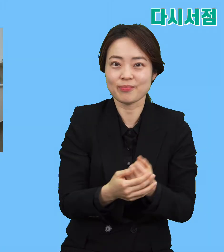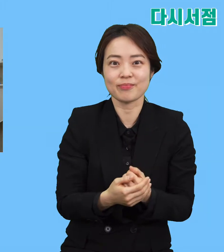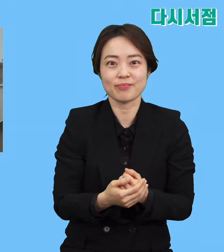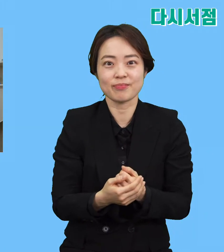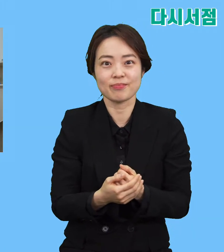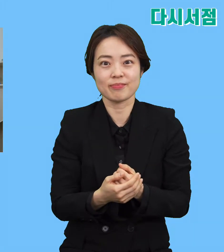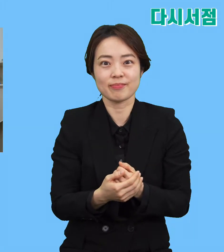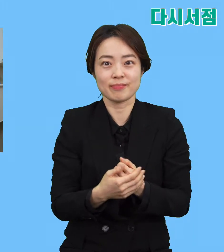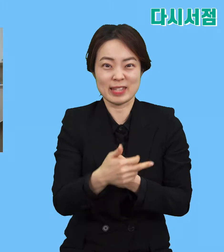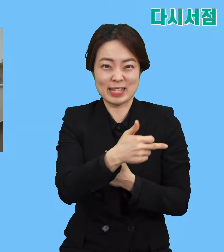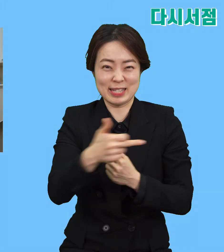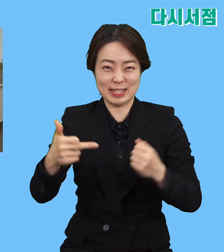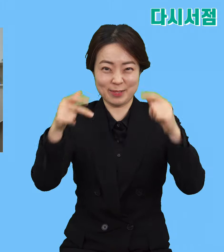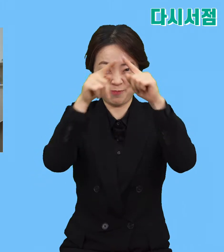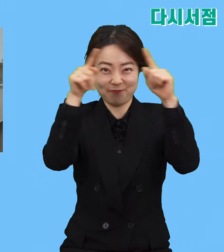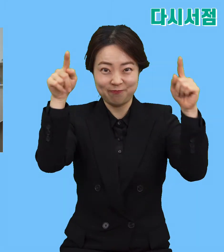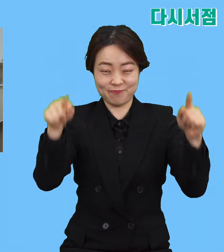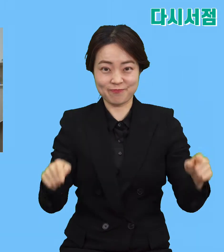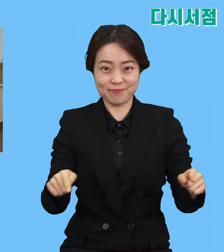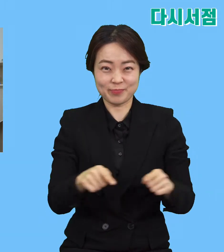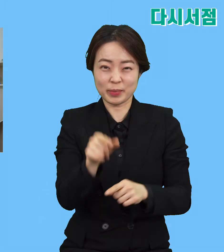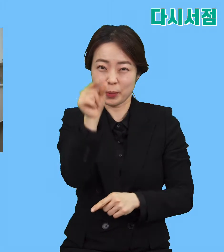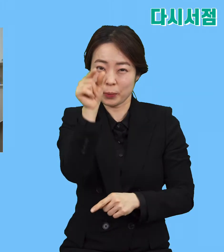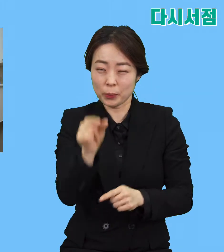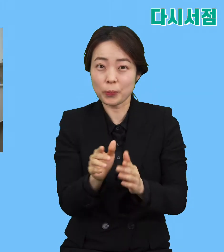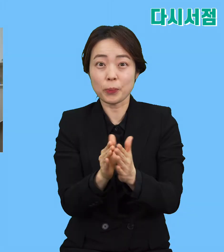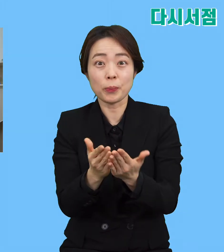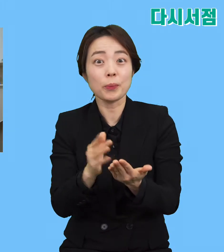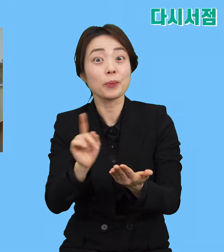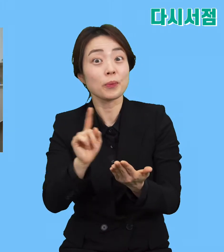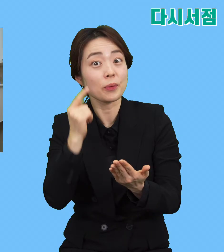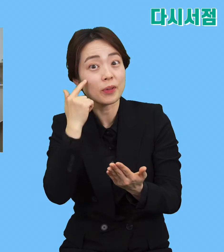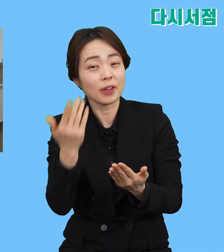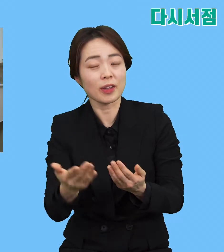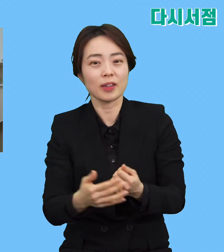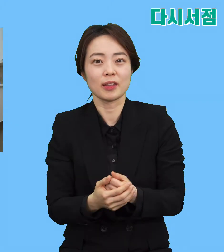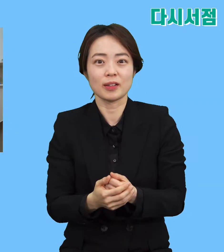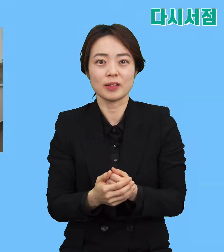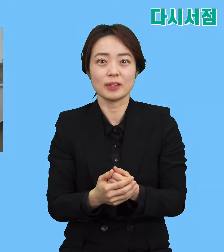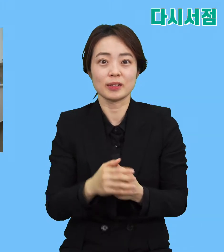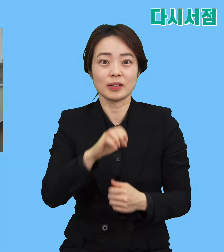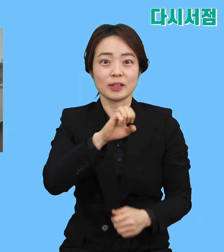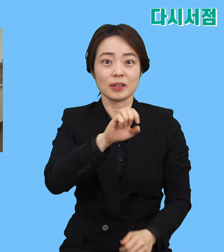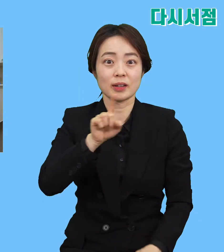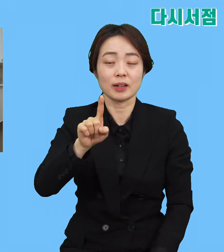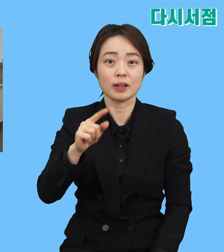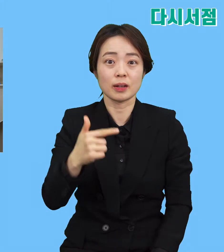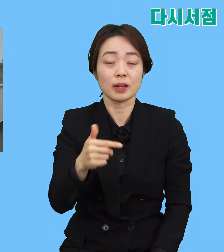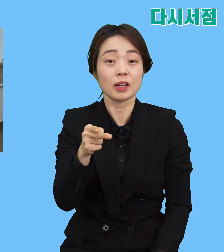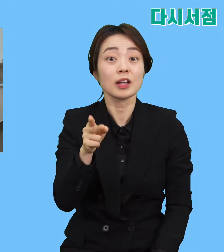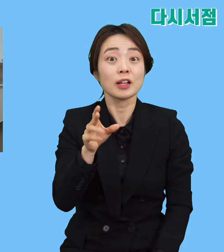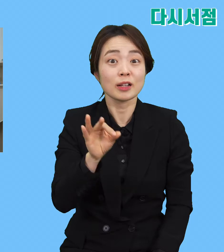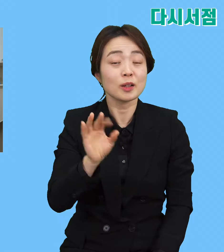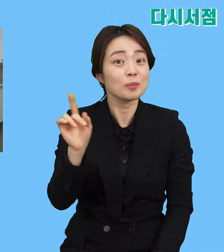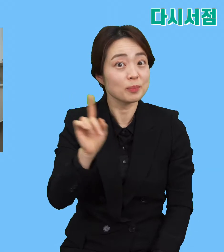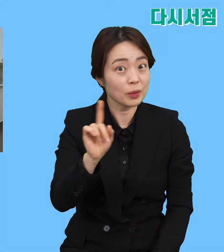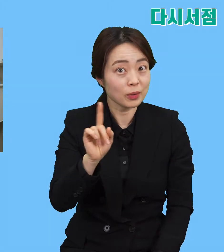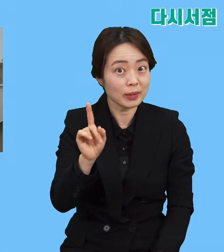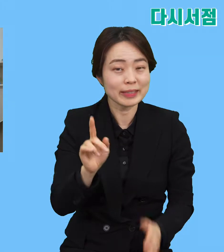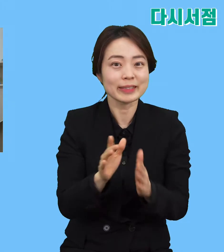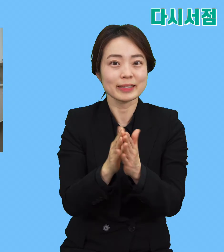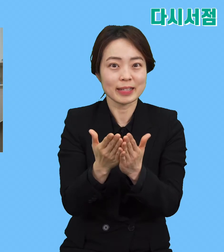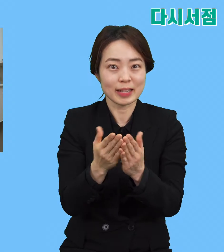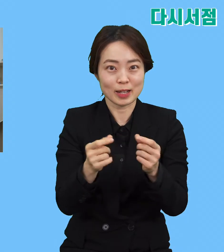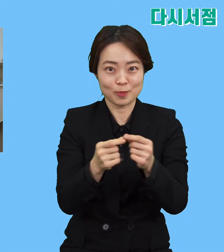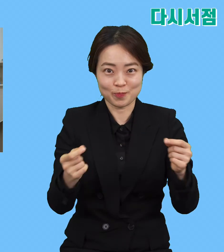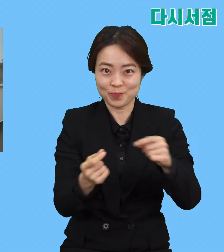혹은 크기는 크더라도 얇은 책? 판형은 쉽게 말해 책의 가로와 세로의